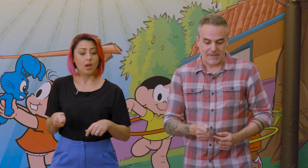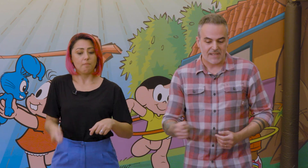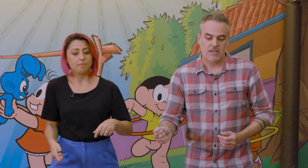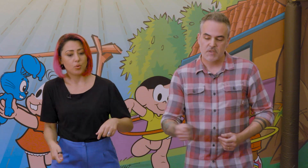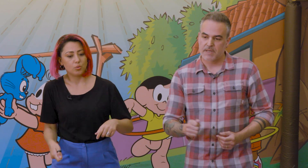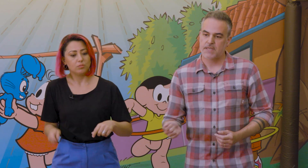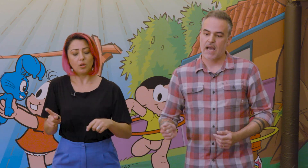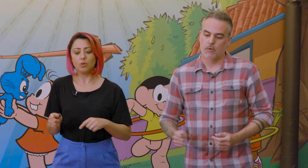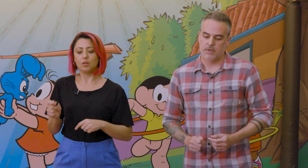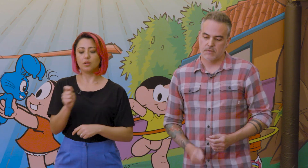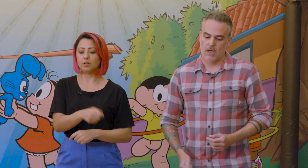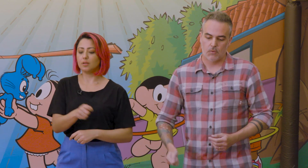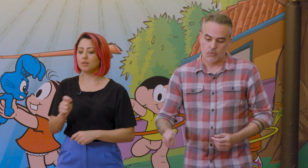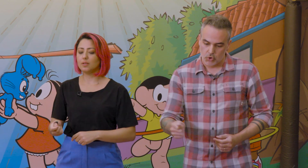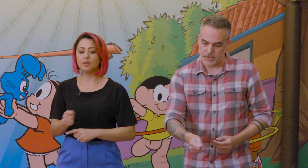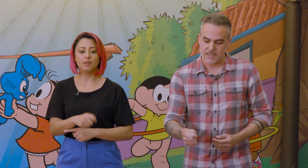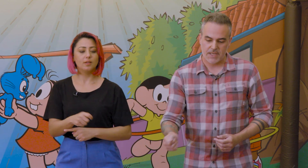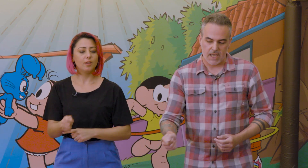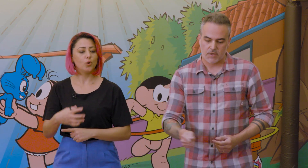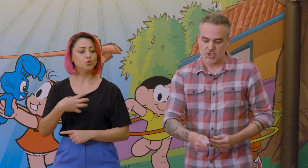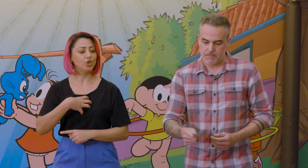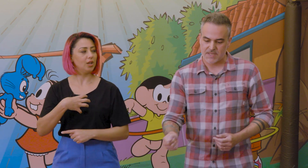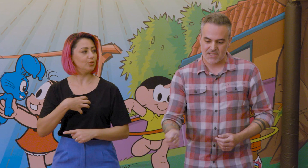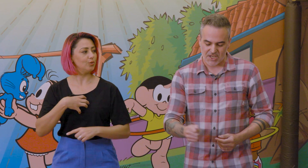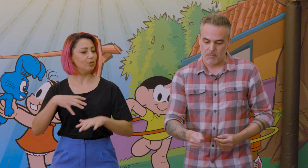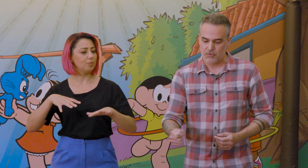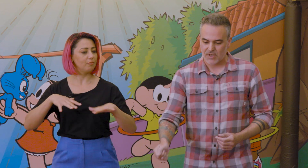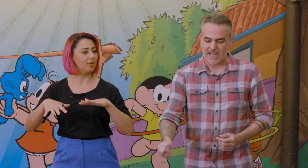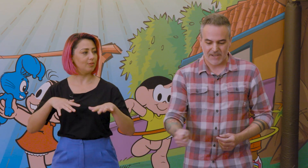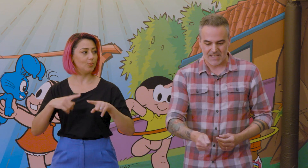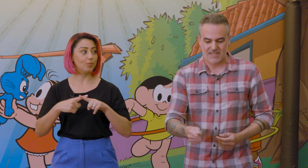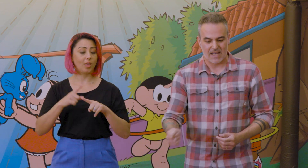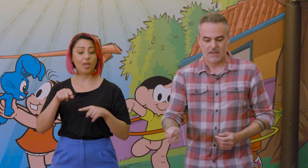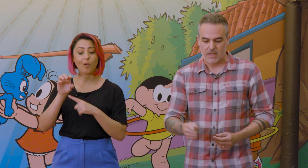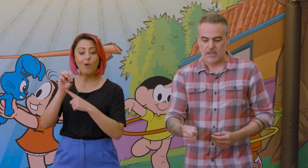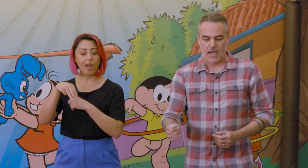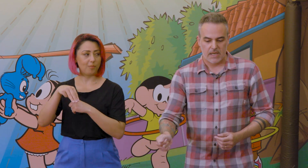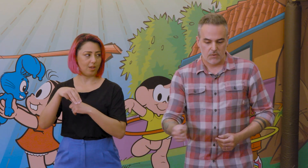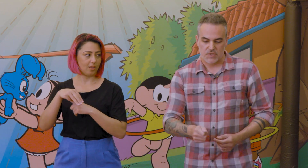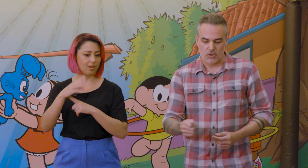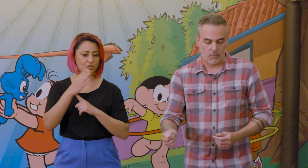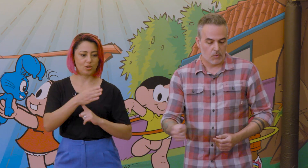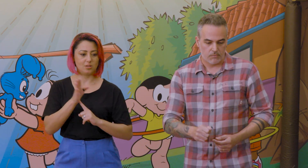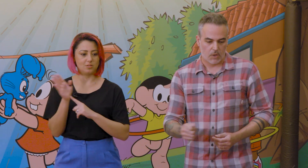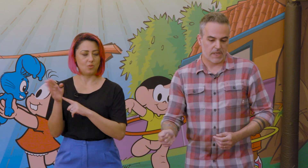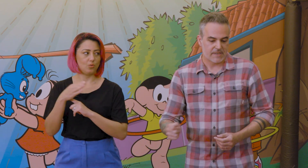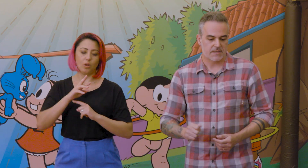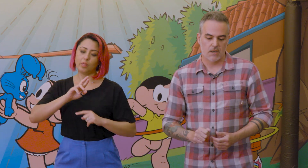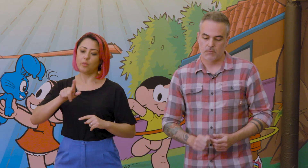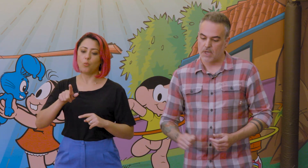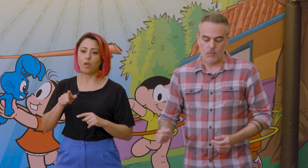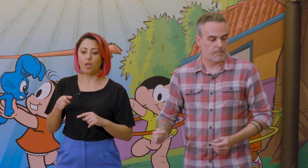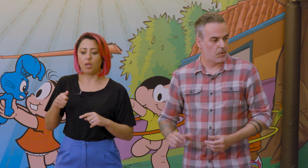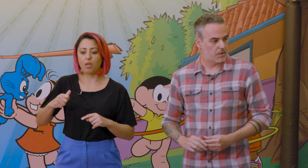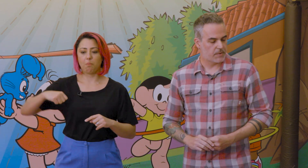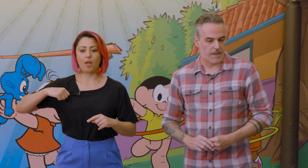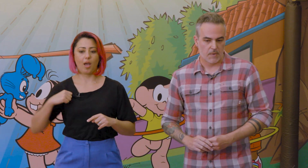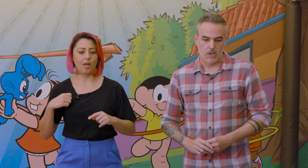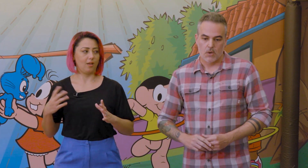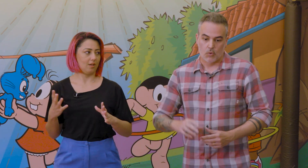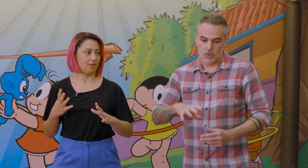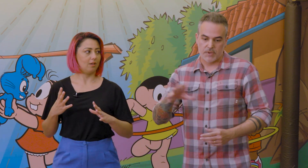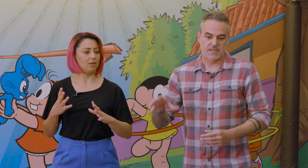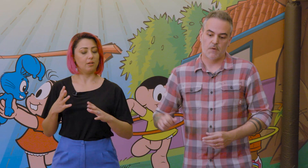ela é uma orientação espacial. Então, no desenho, a gente precisa deixar muito claro que ela está ali usando como uma orientação, não um apoio,